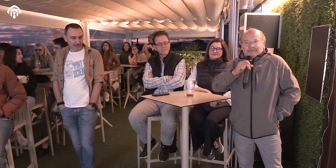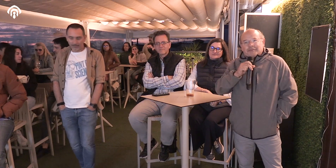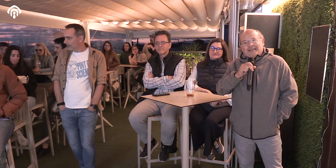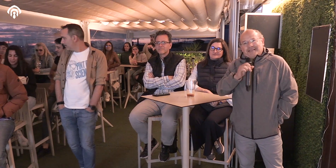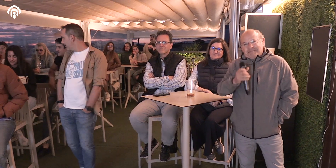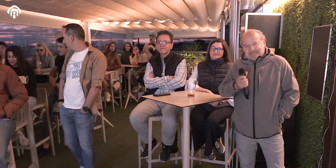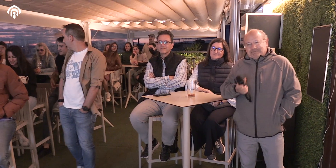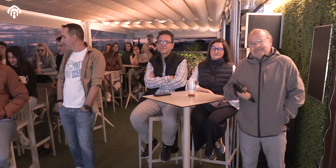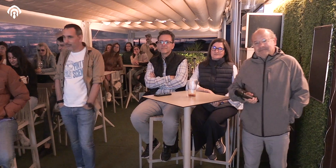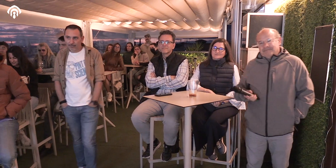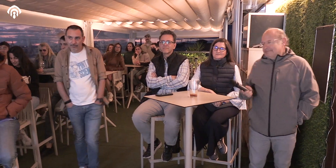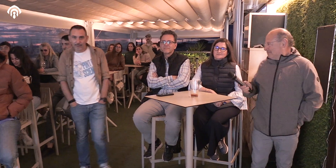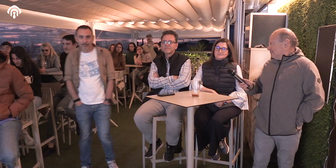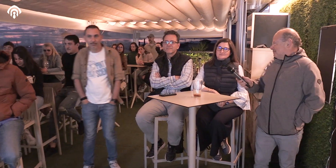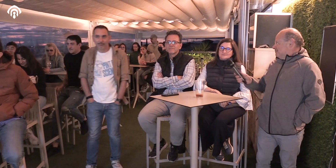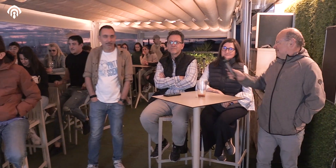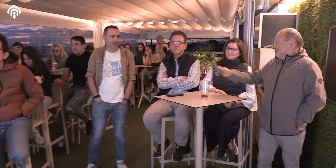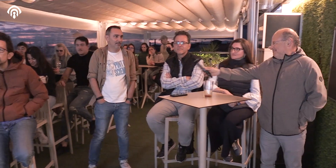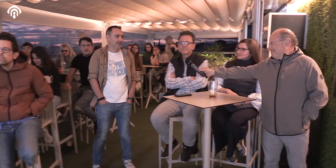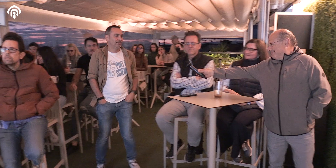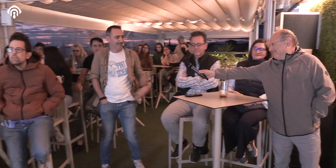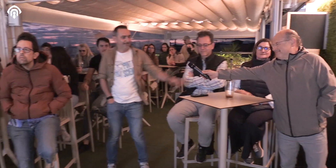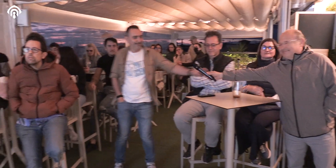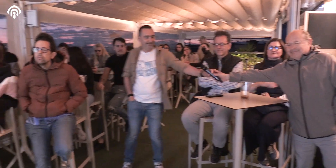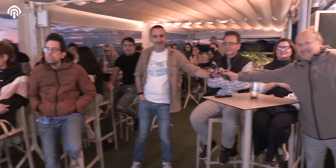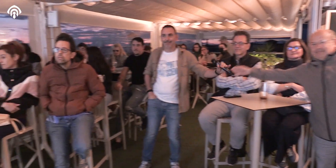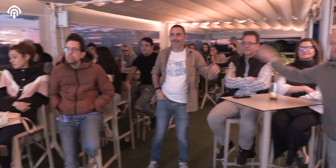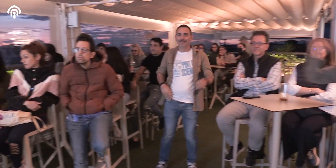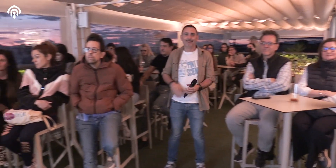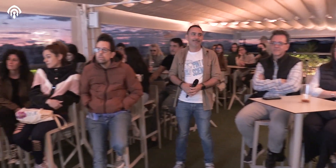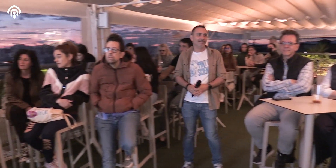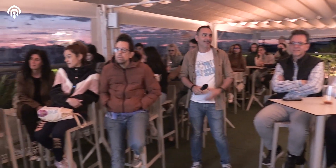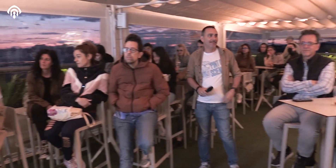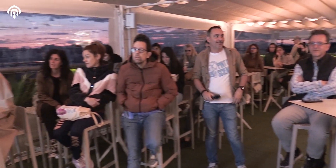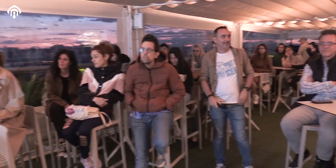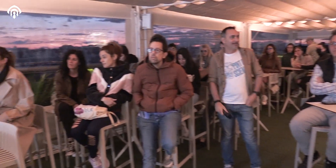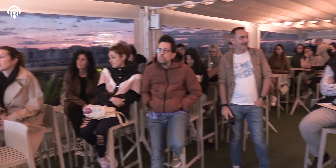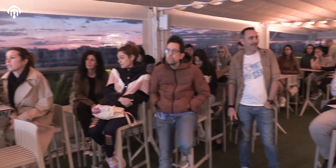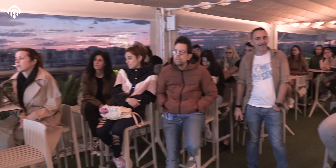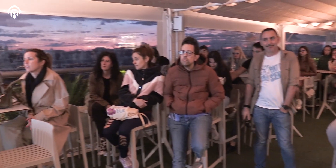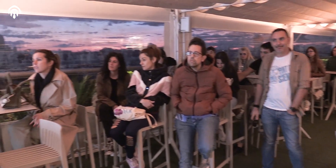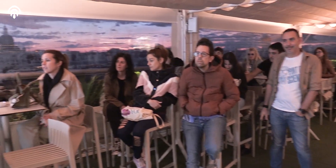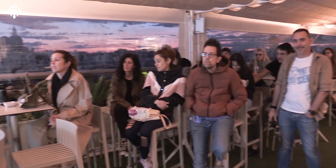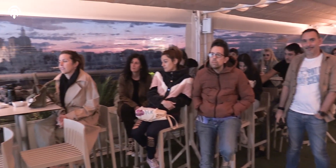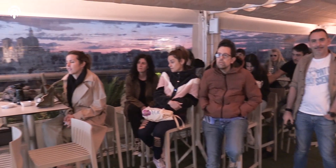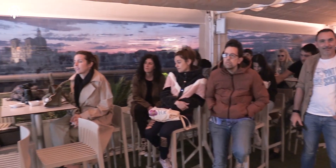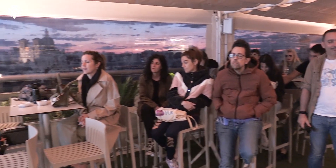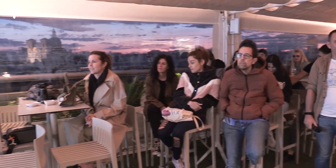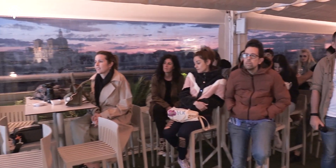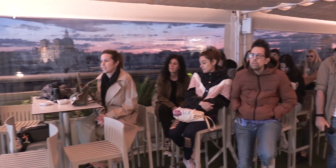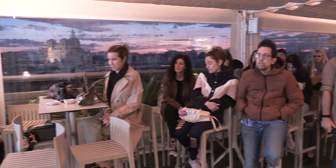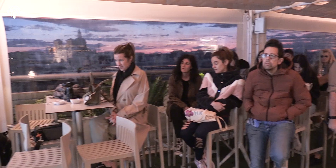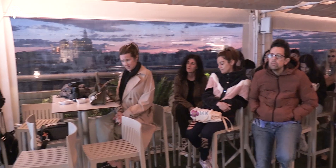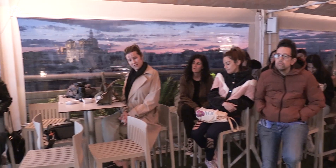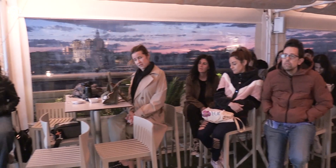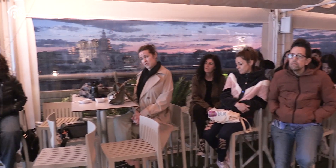no conozco los estudios, pero lo he escuchado muchas veces, que es así. Como si tienes buenas relaciones sociales, te